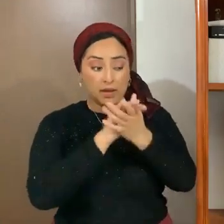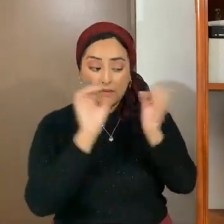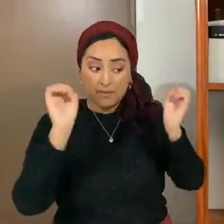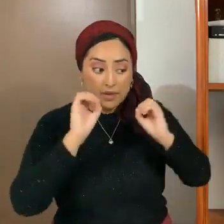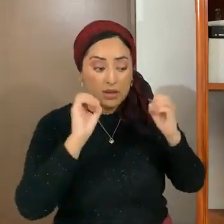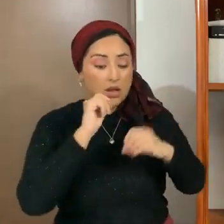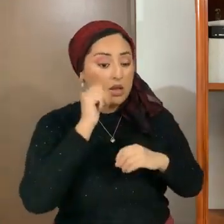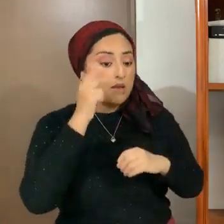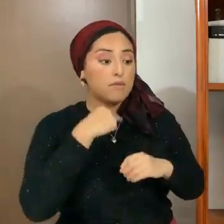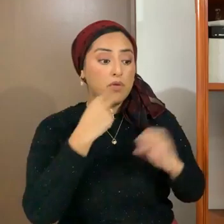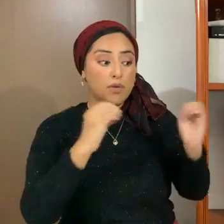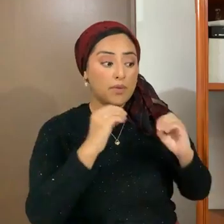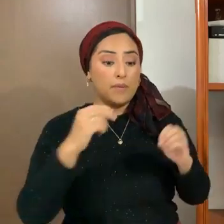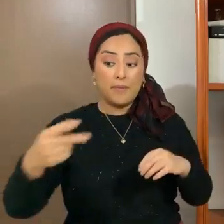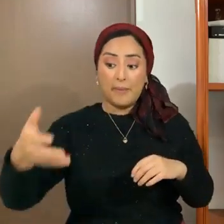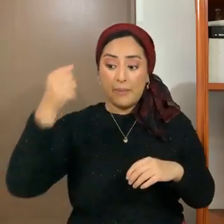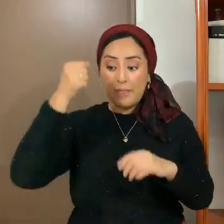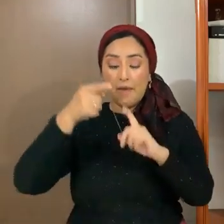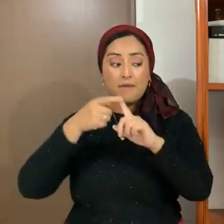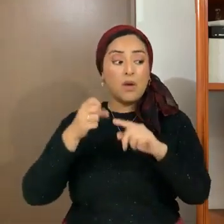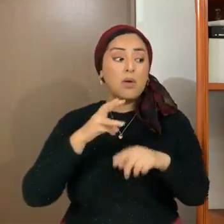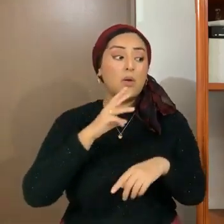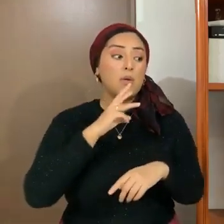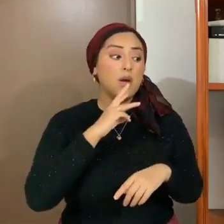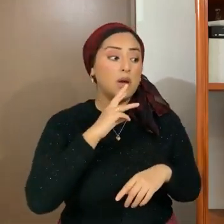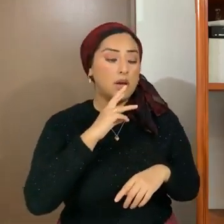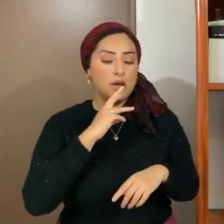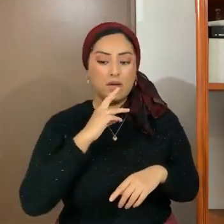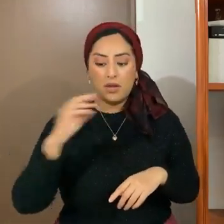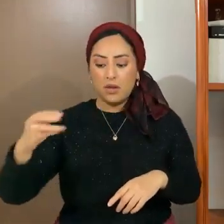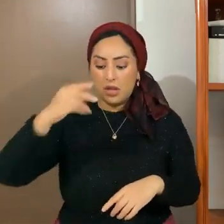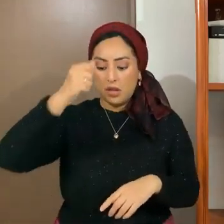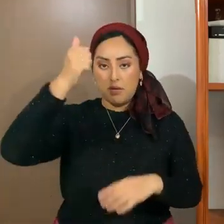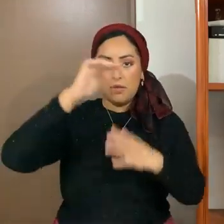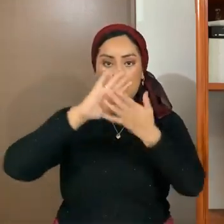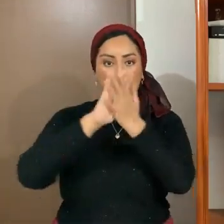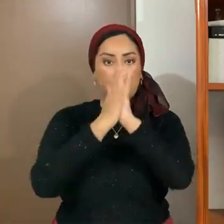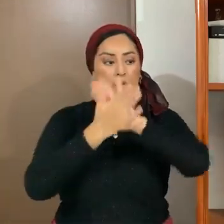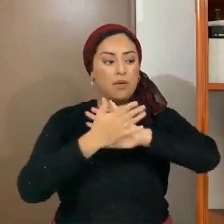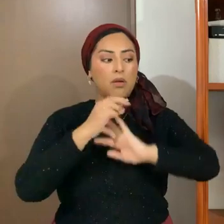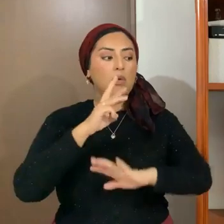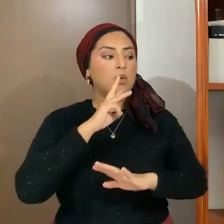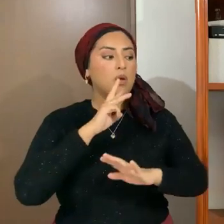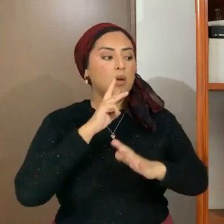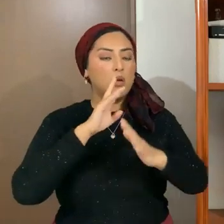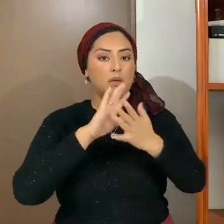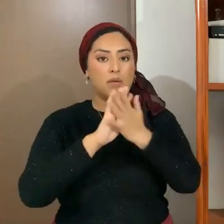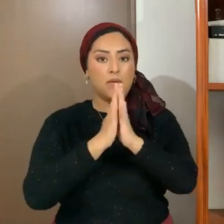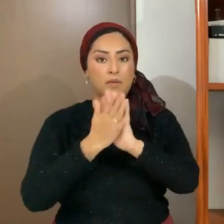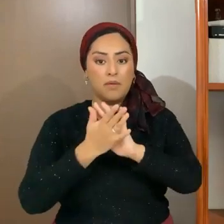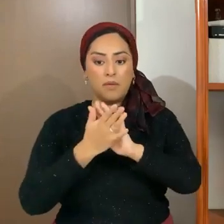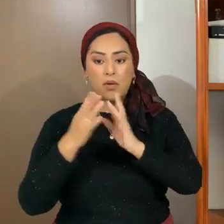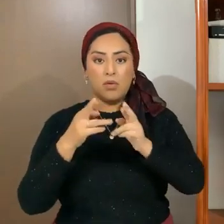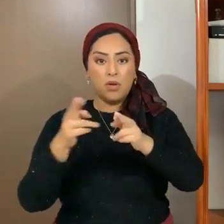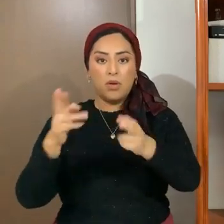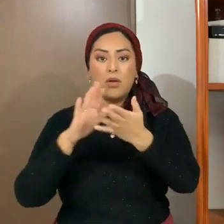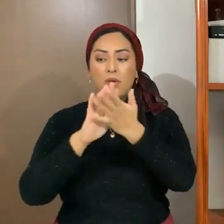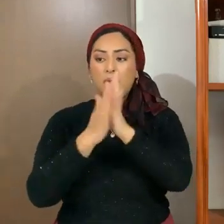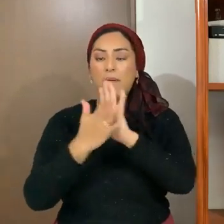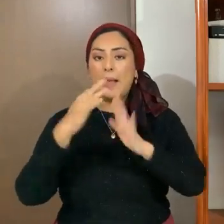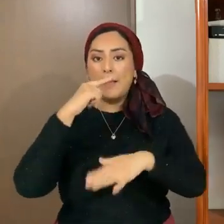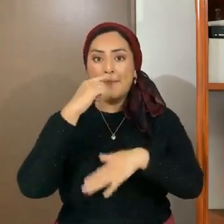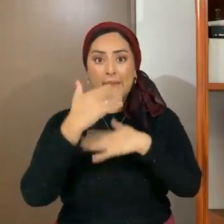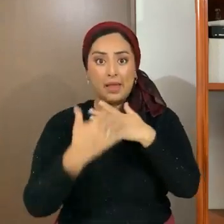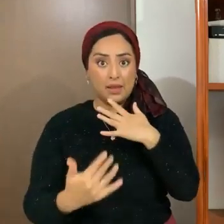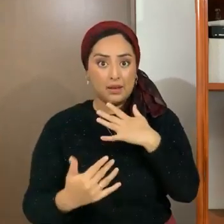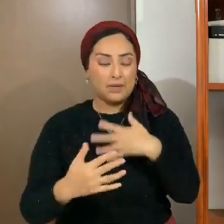ni oyeren tu voz, tomarás de las aguas del río y las derramarás en tierra, y se cambiarán aquellas aguas, y tomarás del río y se harán sangre en la